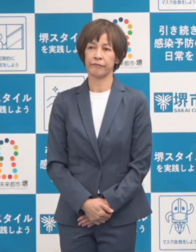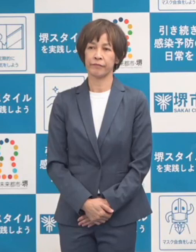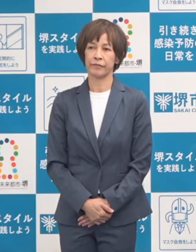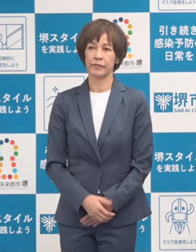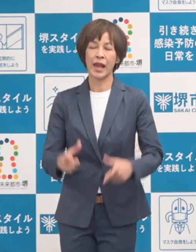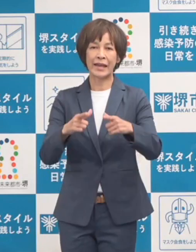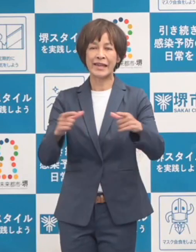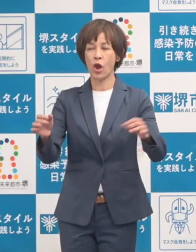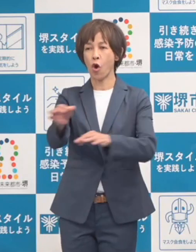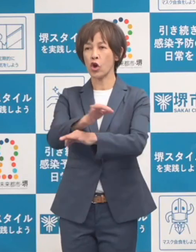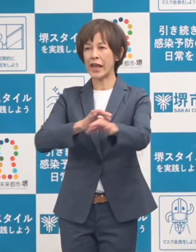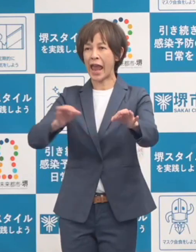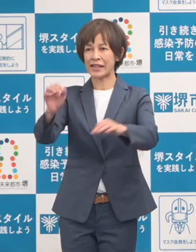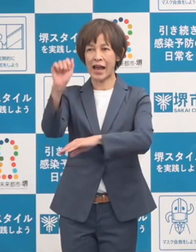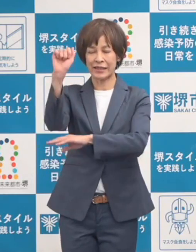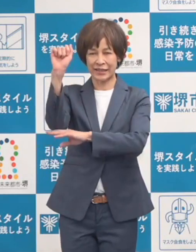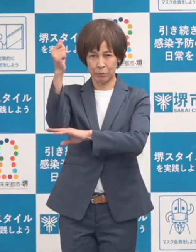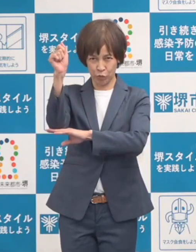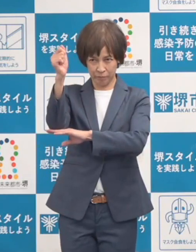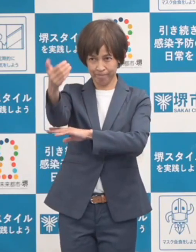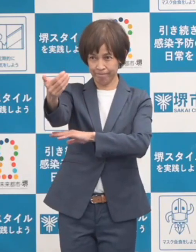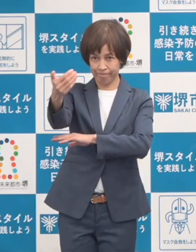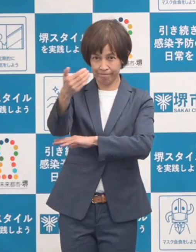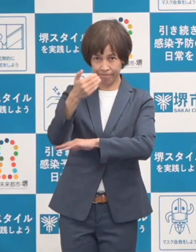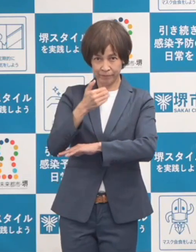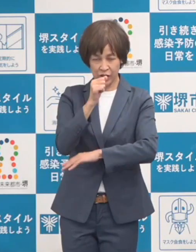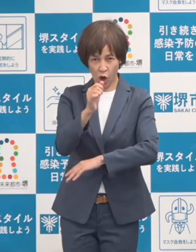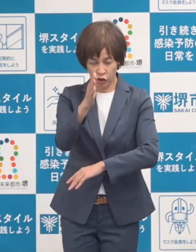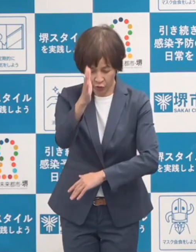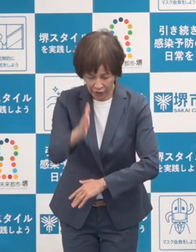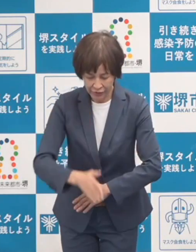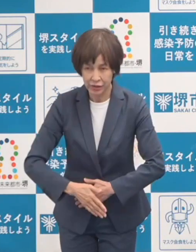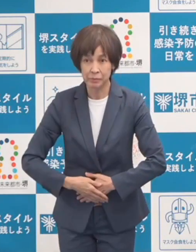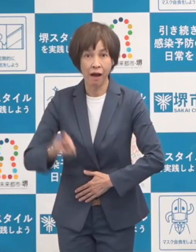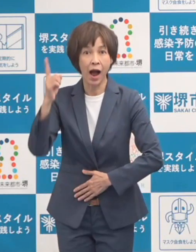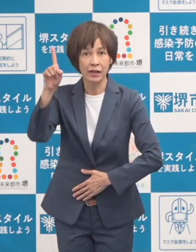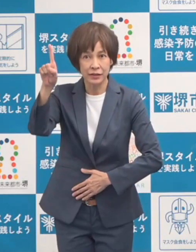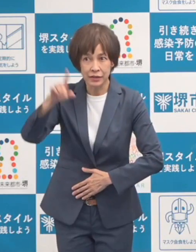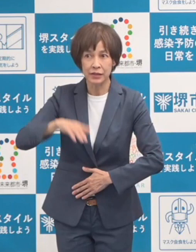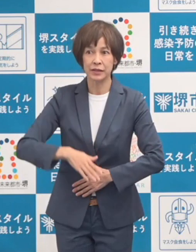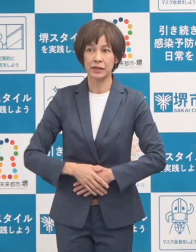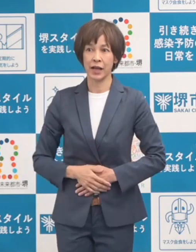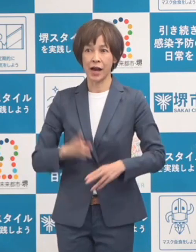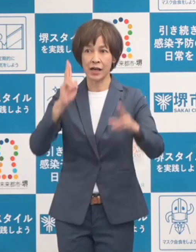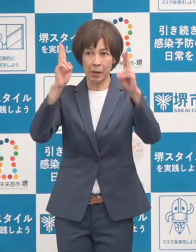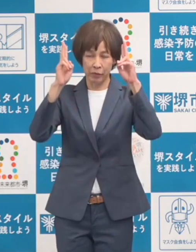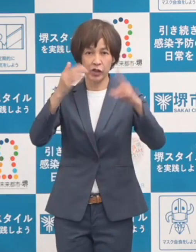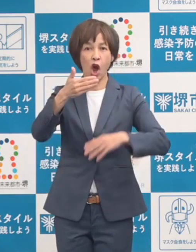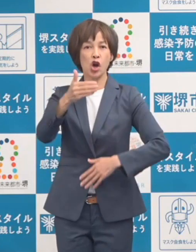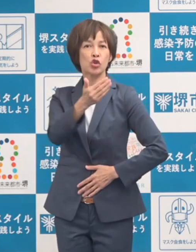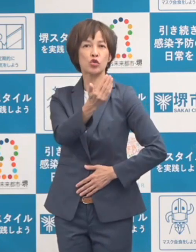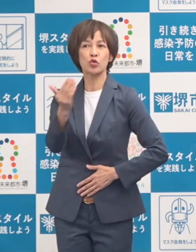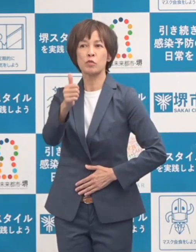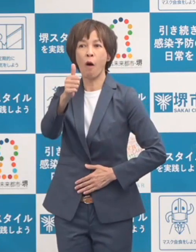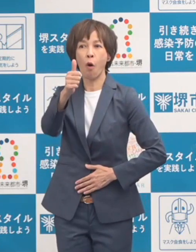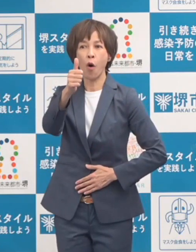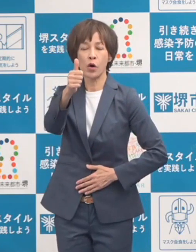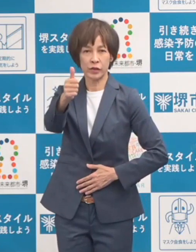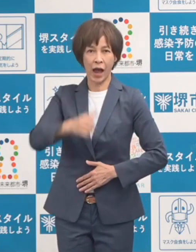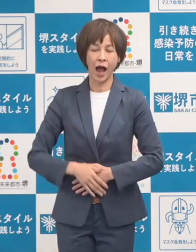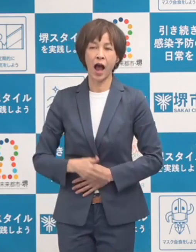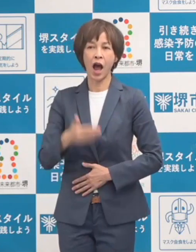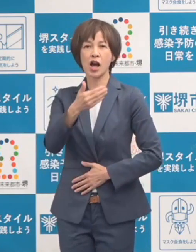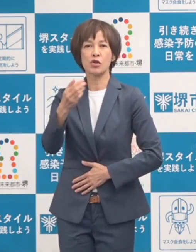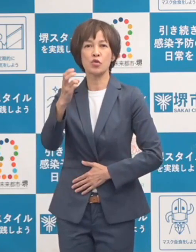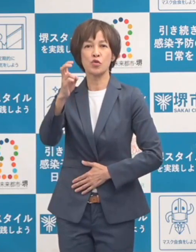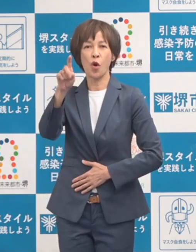日本経済新聞社の中井と申します。よろしくお願いいたします。明日ですね、株式会社クボタが、グローバル技術研